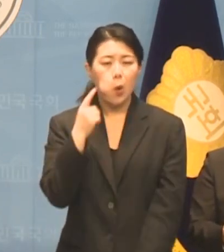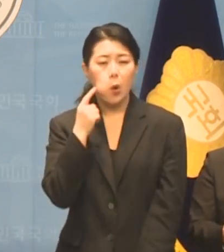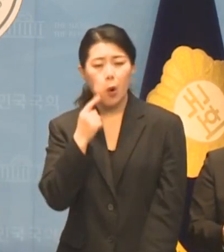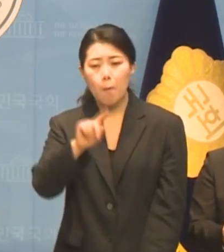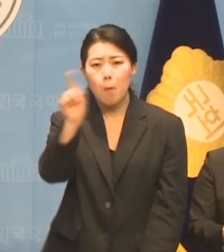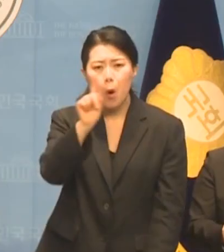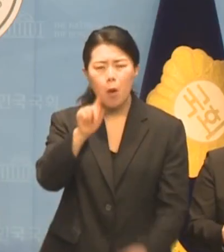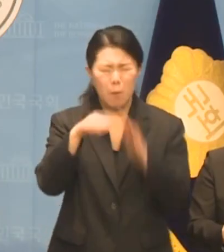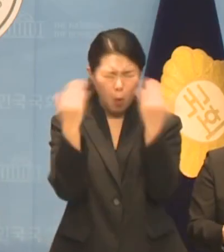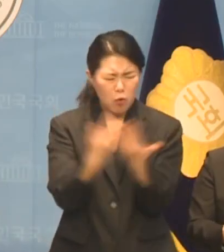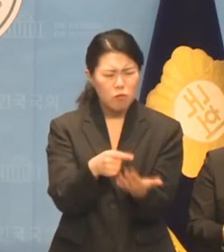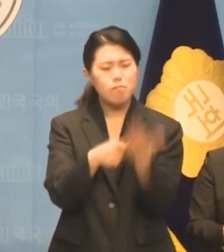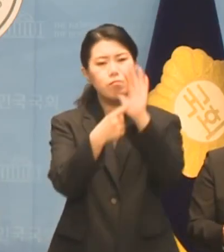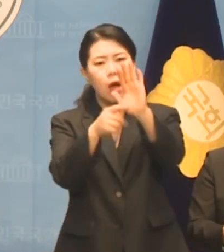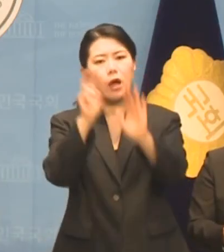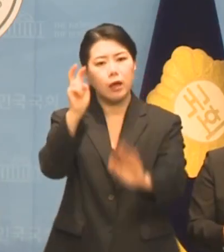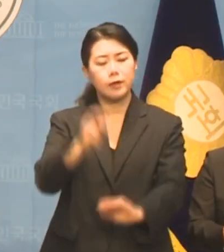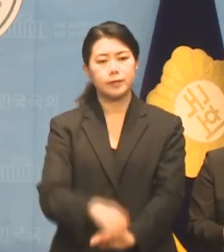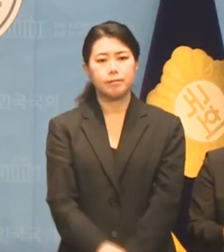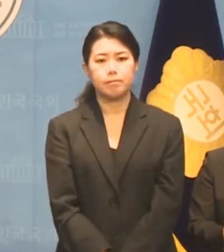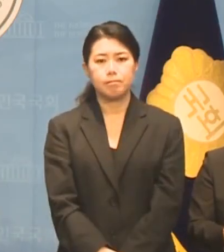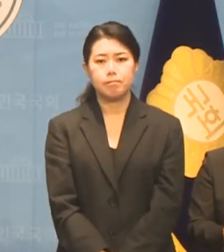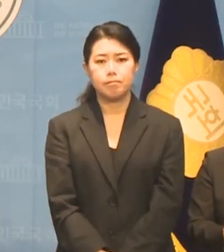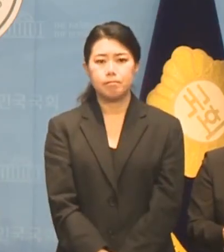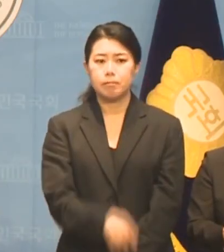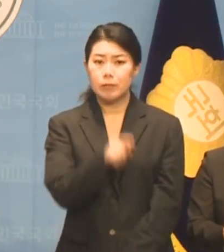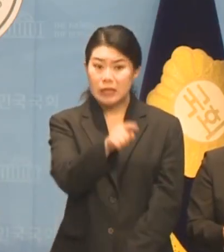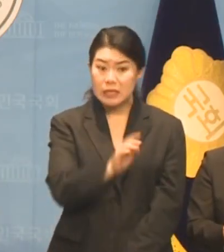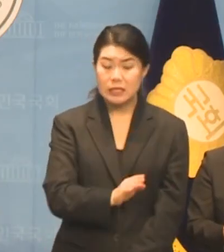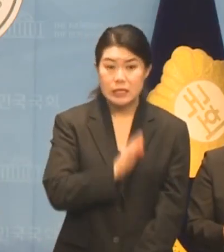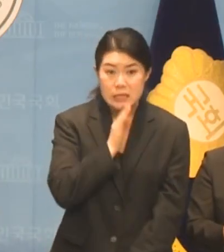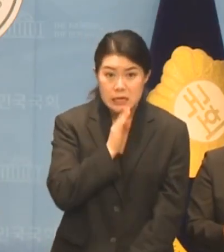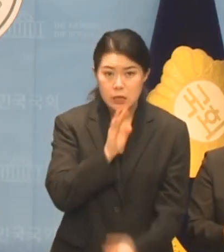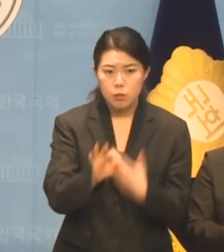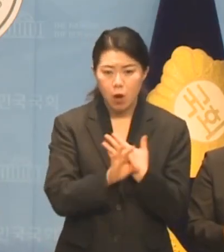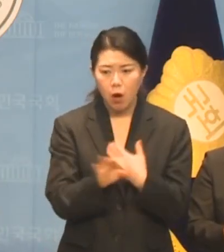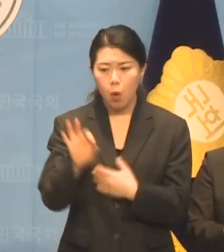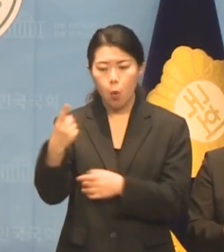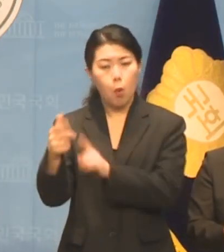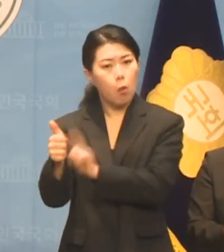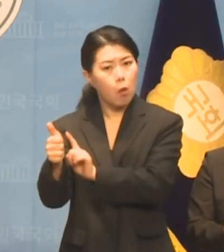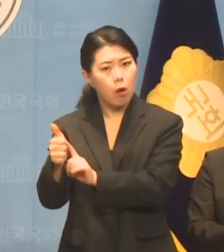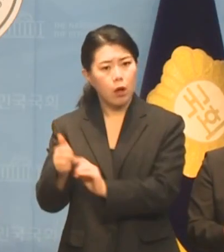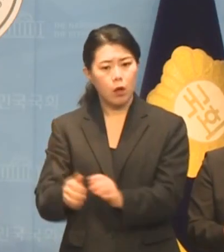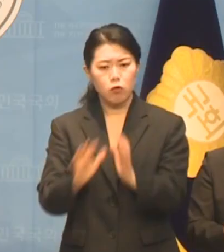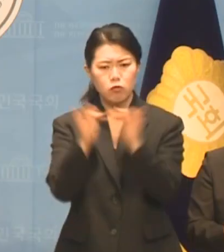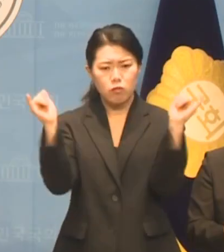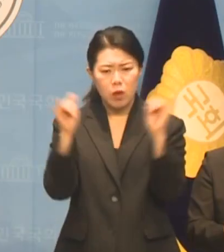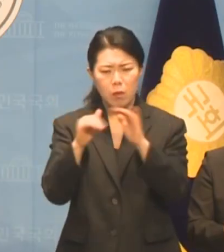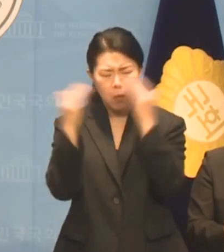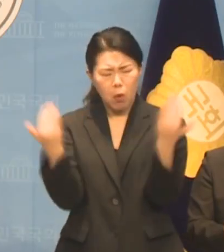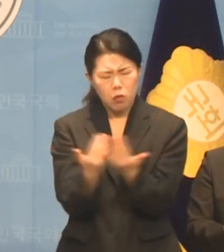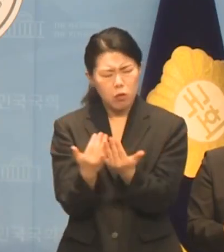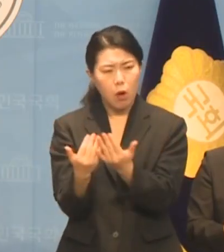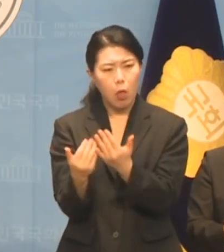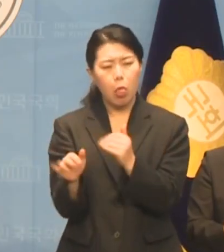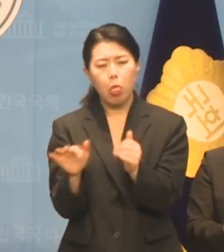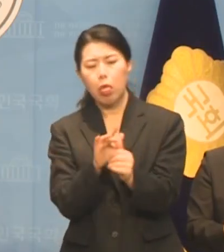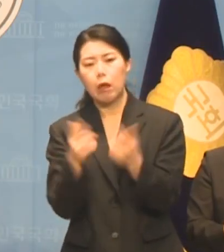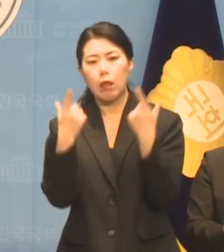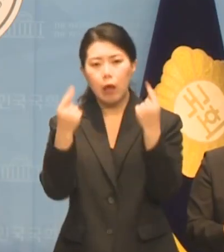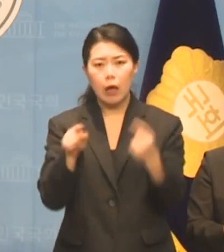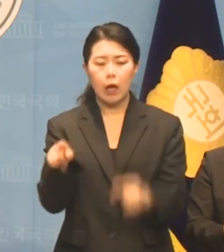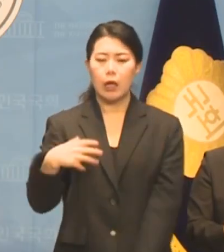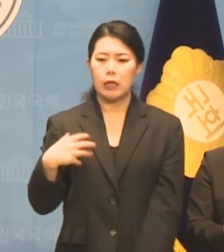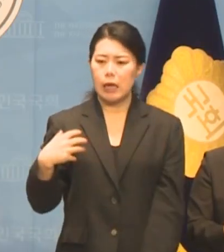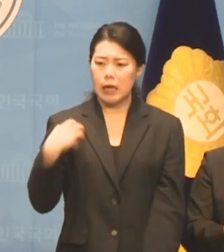드러날 것으로 확신합니다. 명태균 씨 진술이 사실로 밝혀지면 오세훈 시장은 국민을 기만한 것이며 그에 대한 책임을